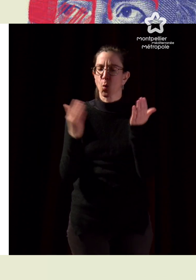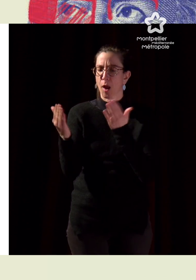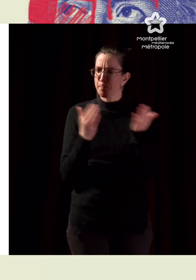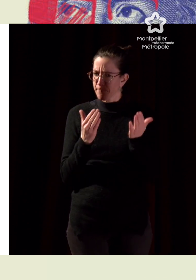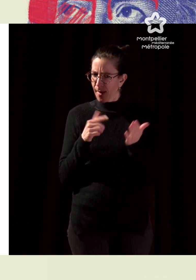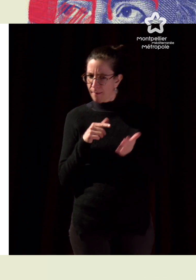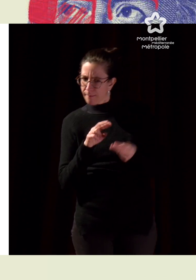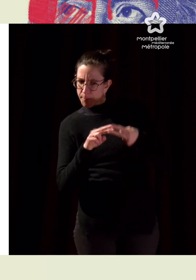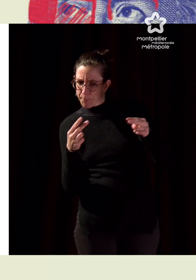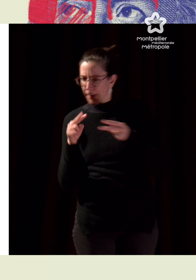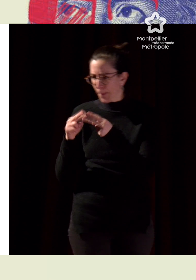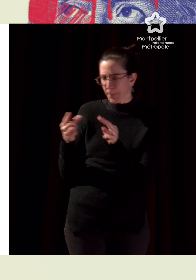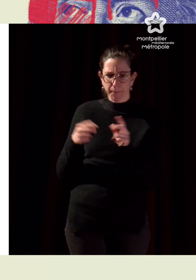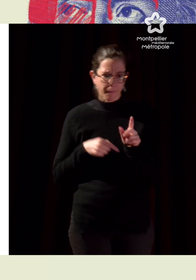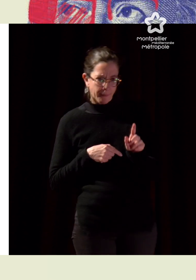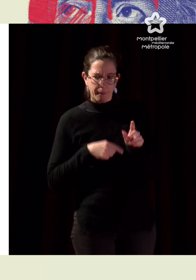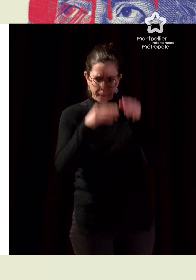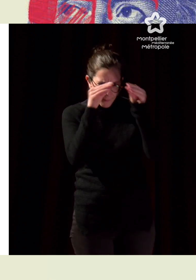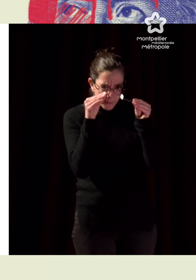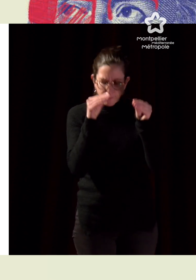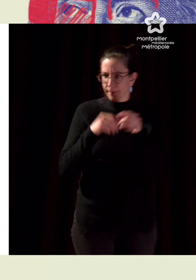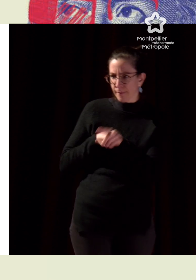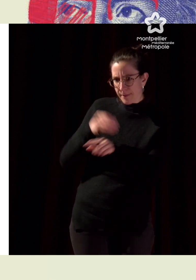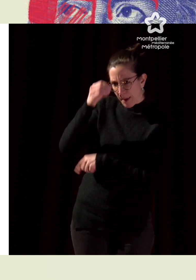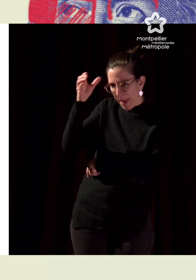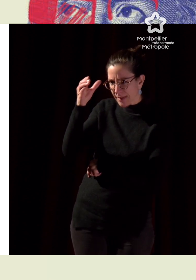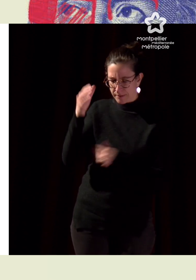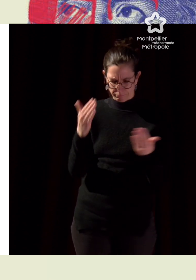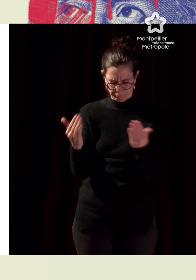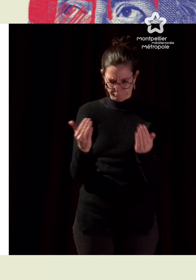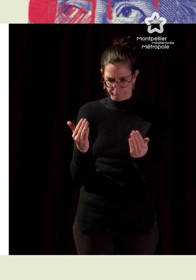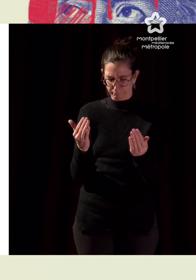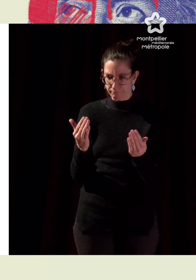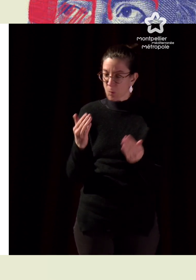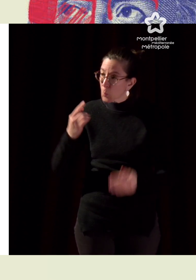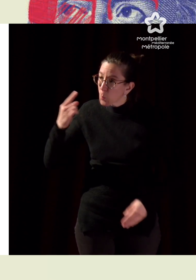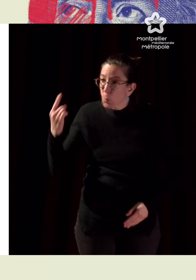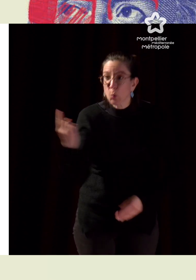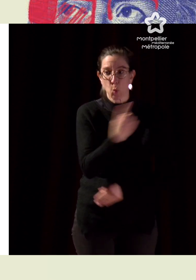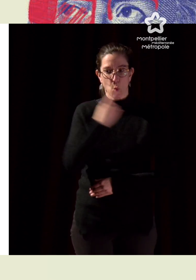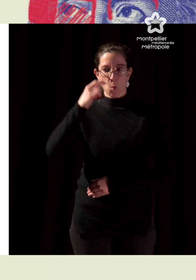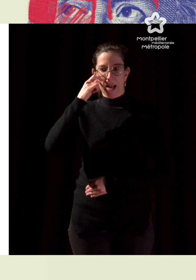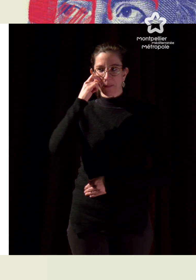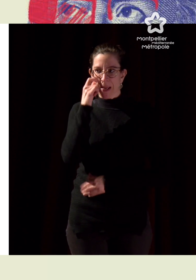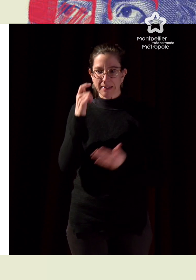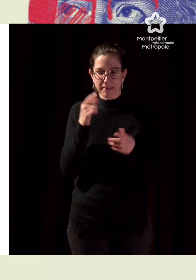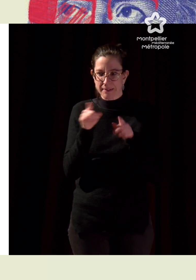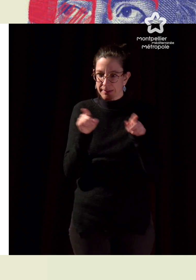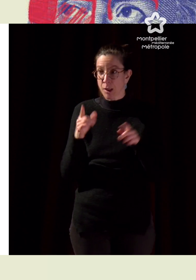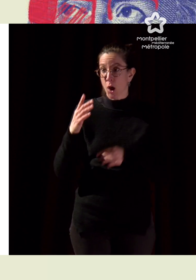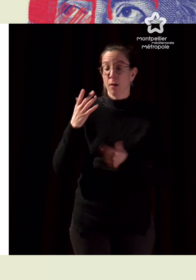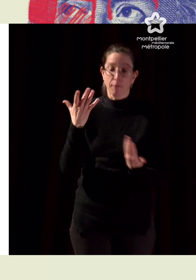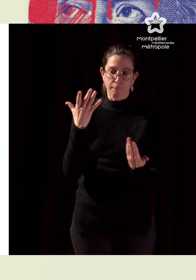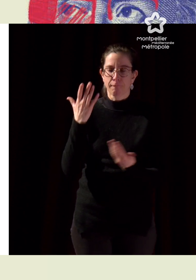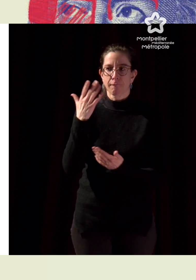Sapiens, notre espèce, on trouve dans tous les individus sur la planète qui ont des ancêtres à l'extérieur de